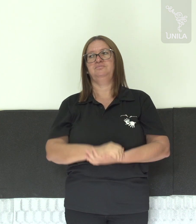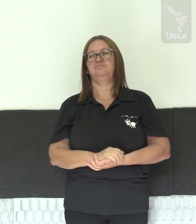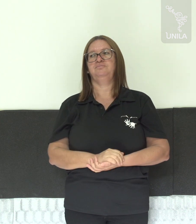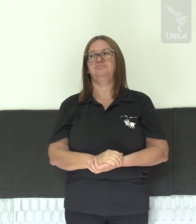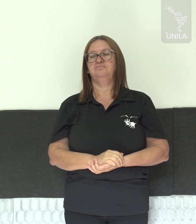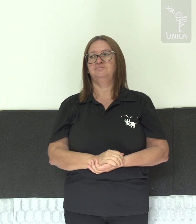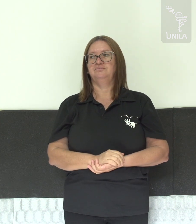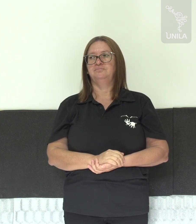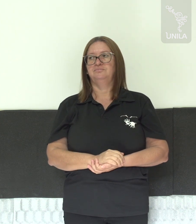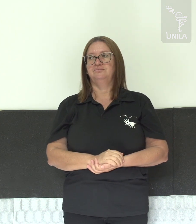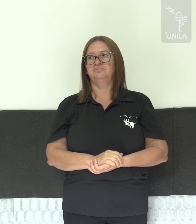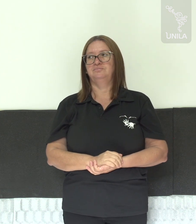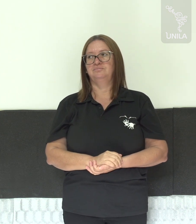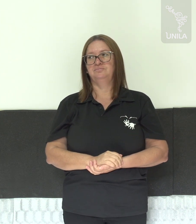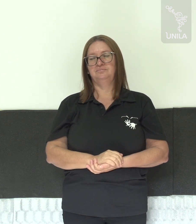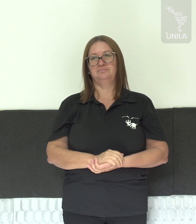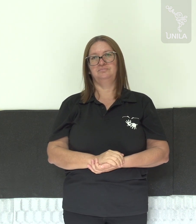Unificado, edição